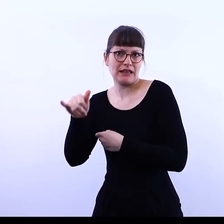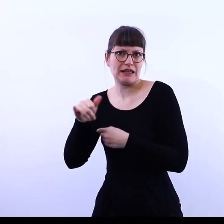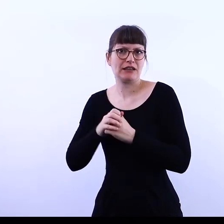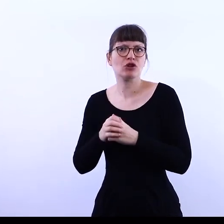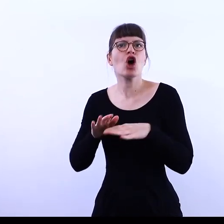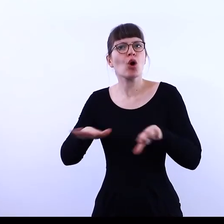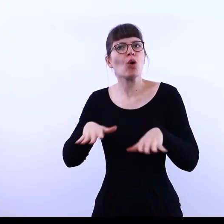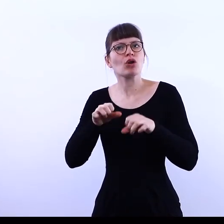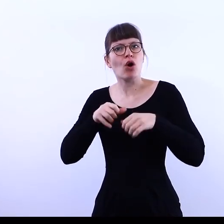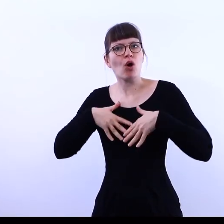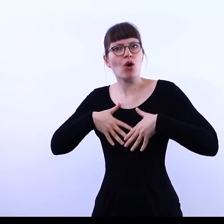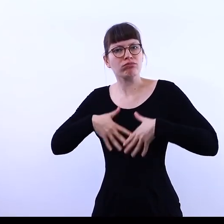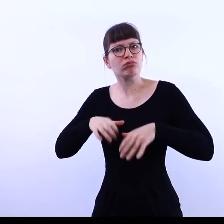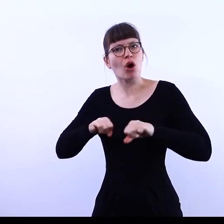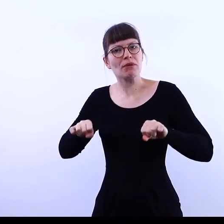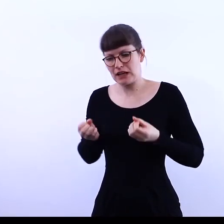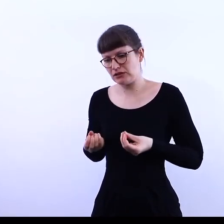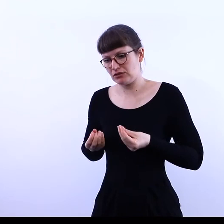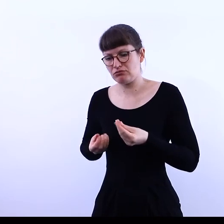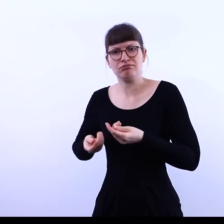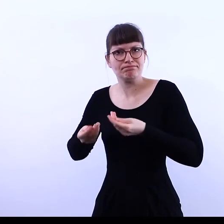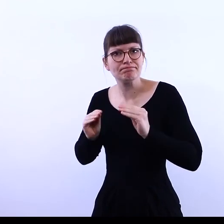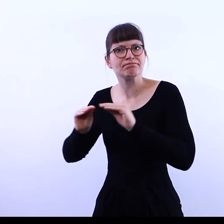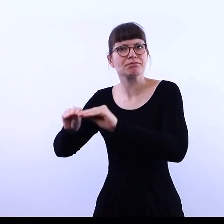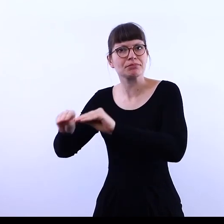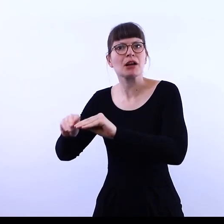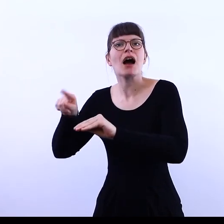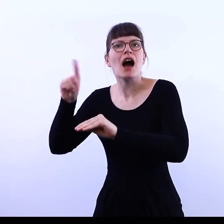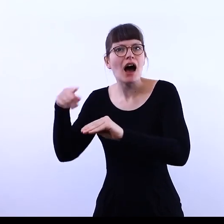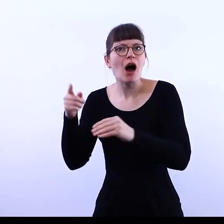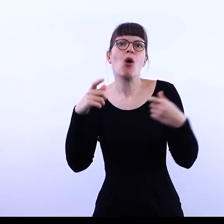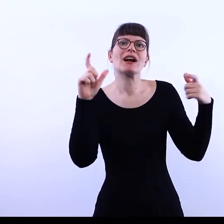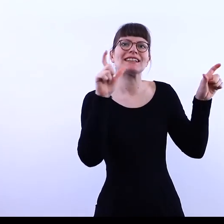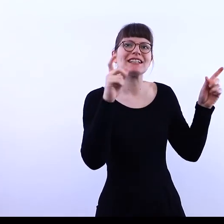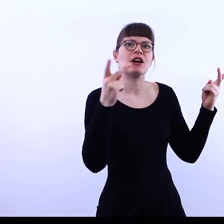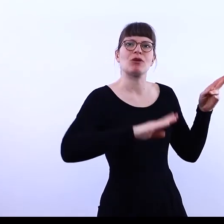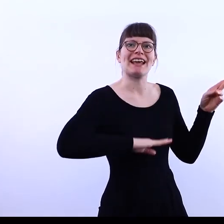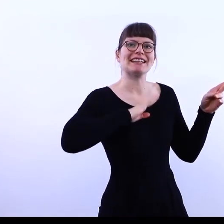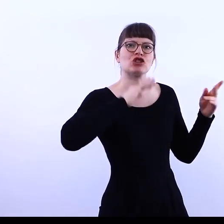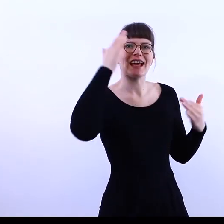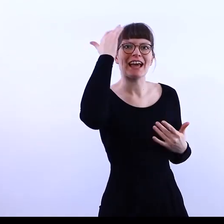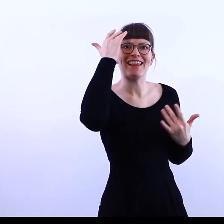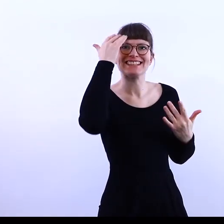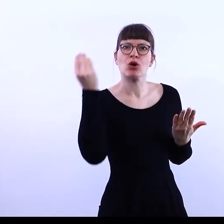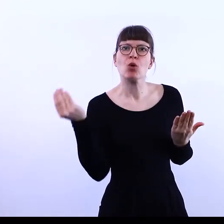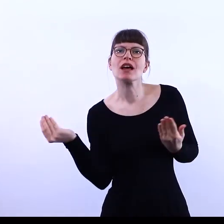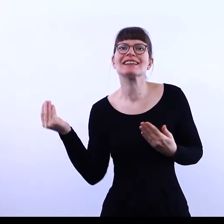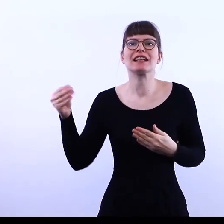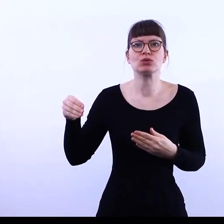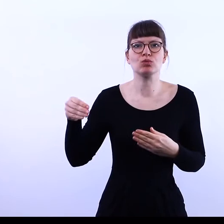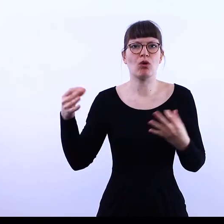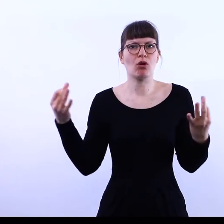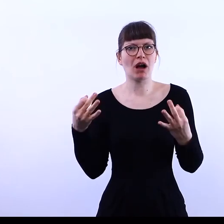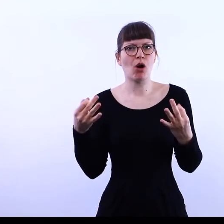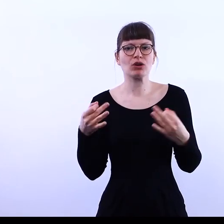zu vermitteln, aber eben auch die gesellschaftliche und ethische Reflexion dazu, also auch kritische, mündige,